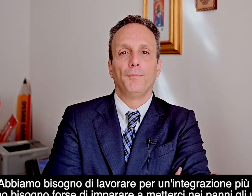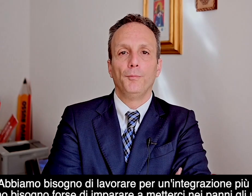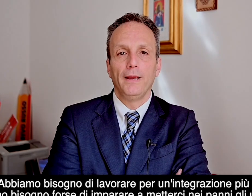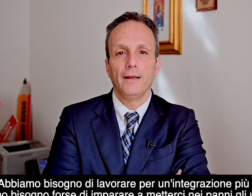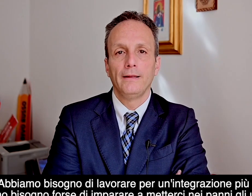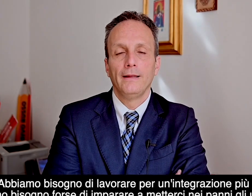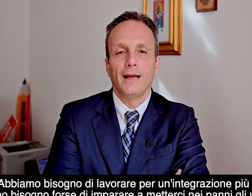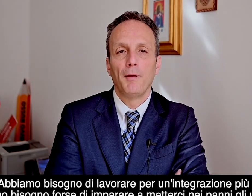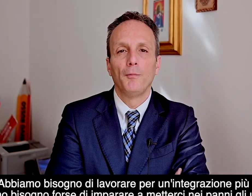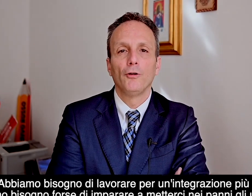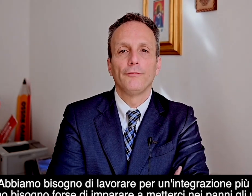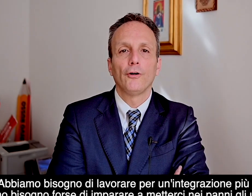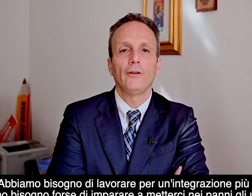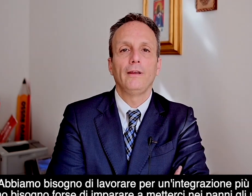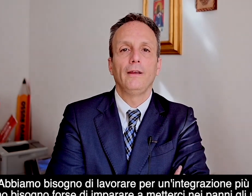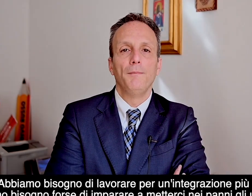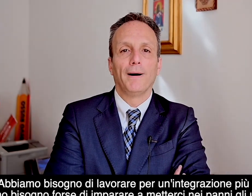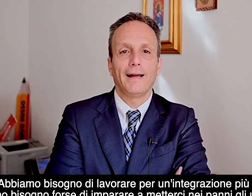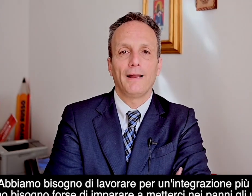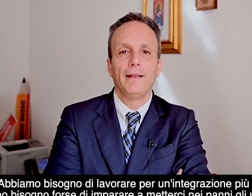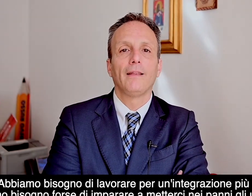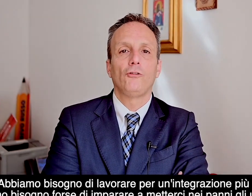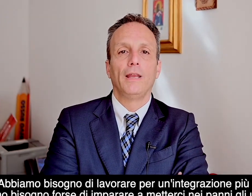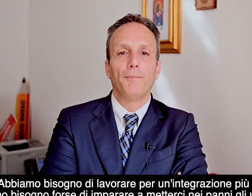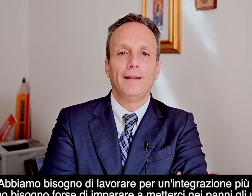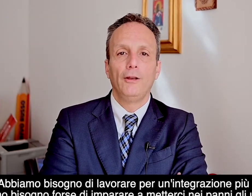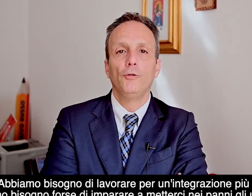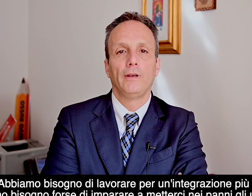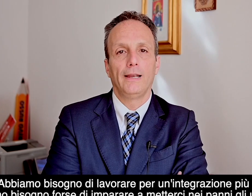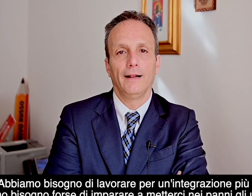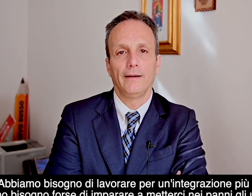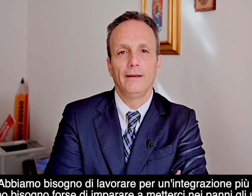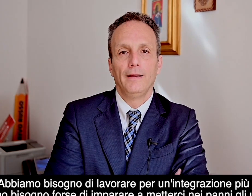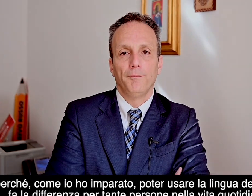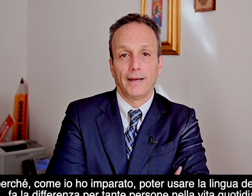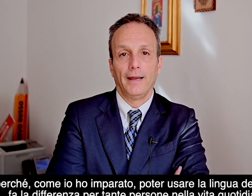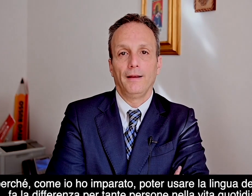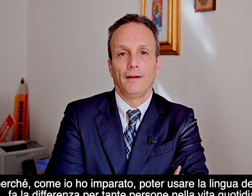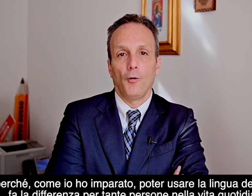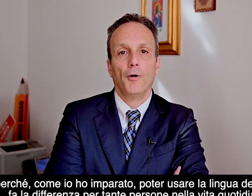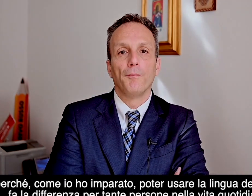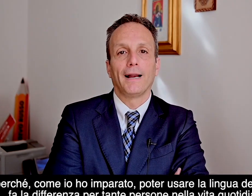piena abbiamo bisogno forse di imparare a metterci nei panni gli uni degli altri perché come ho imparato